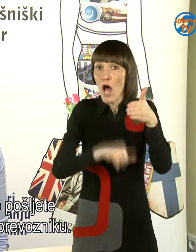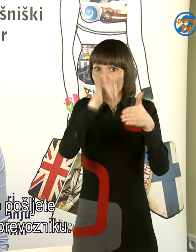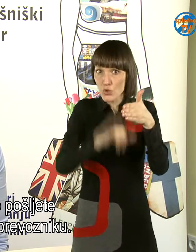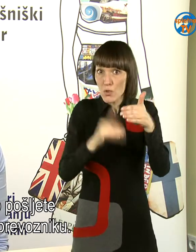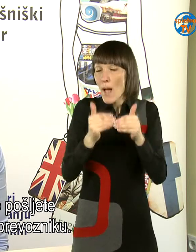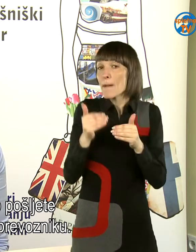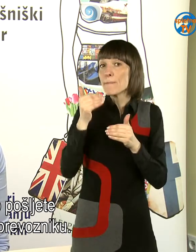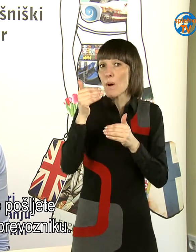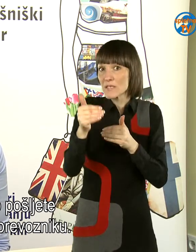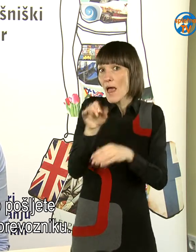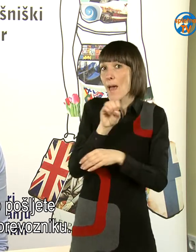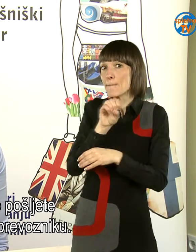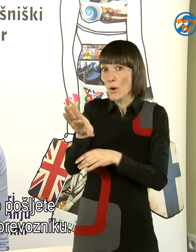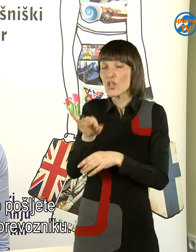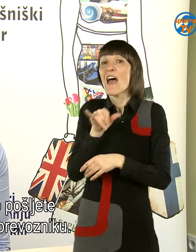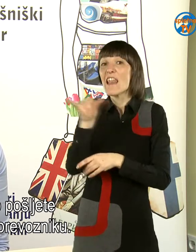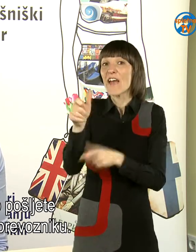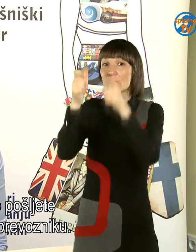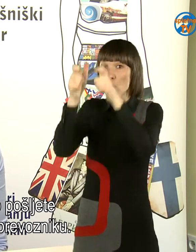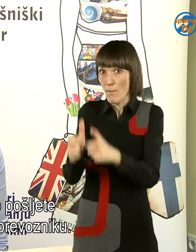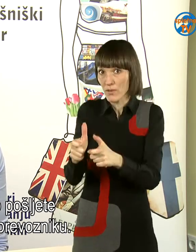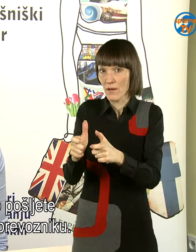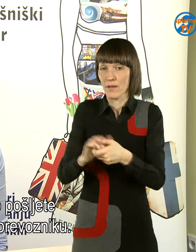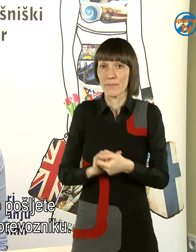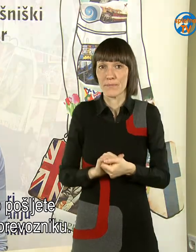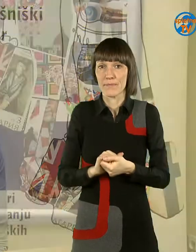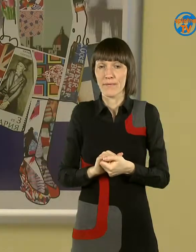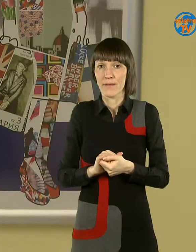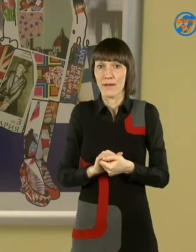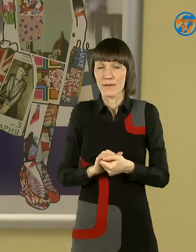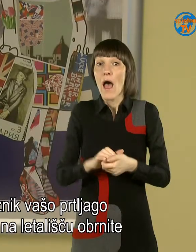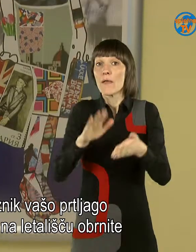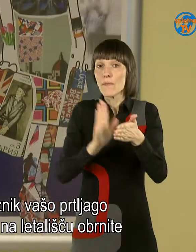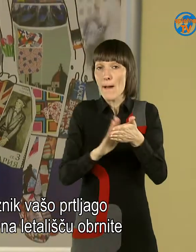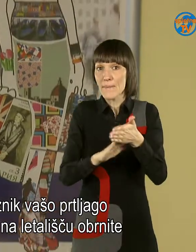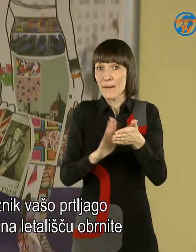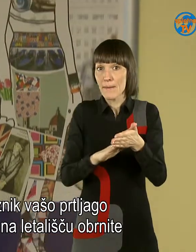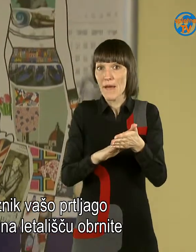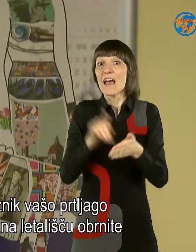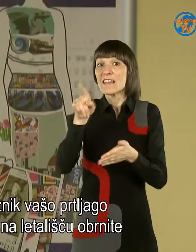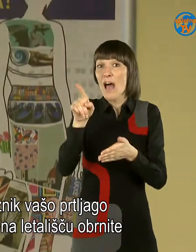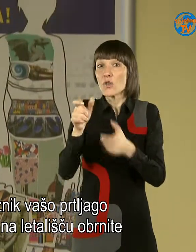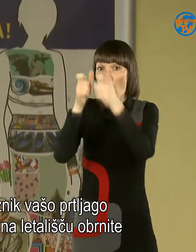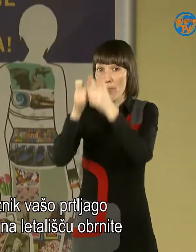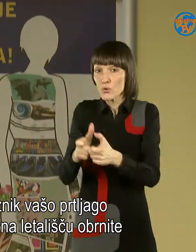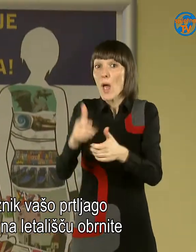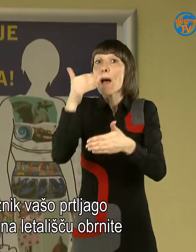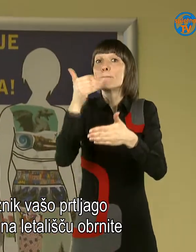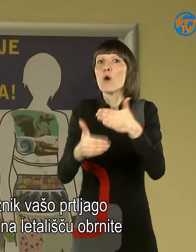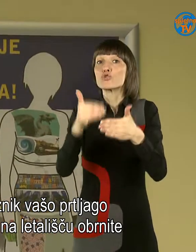jih nato pošljete letalskemu prevozniku. V primeru, da vam letalski prevoznik